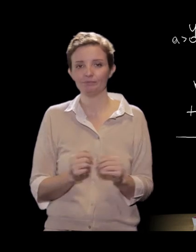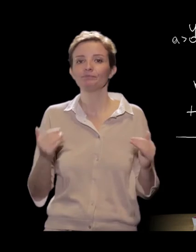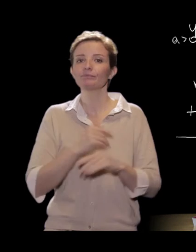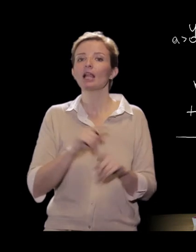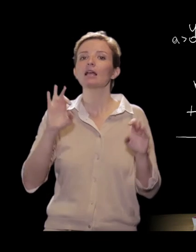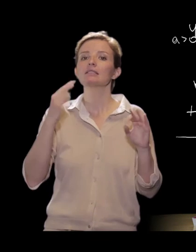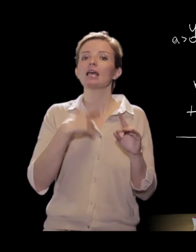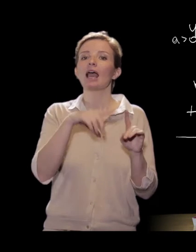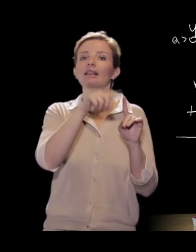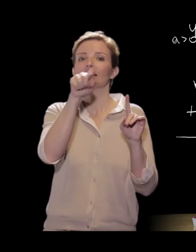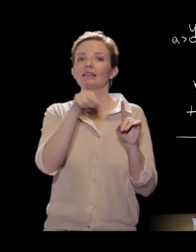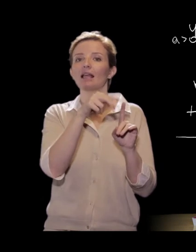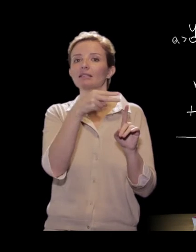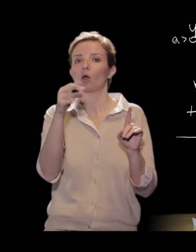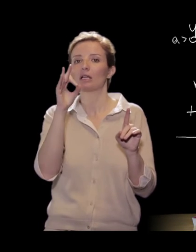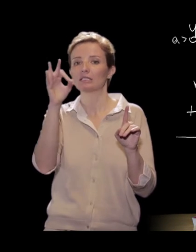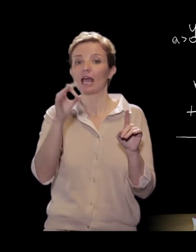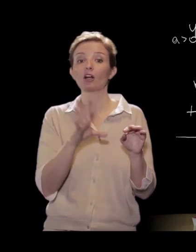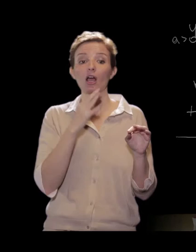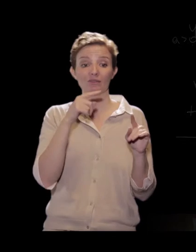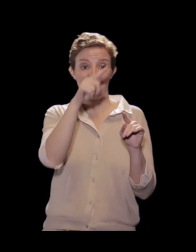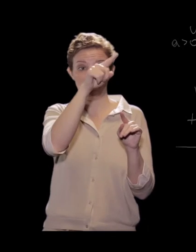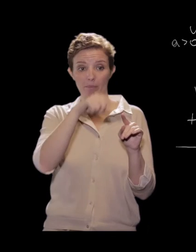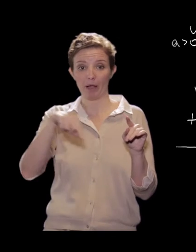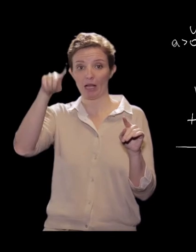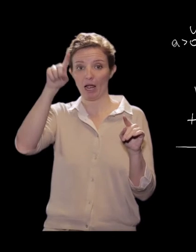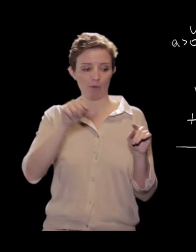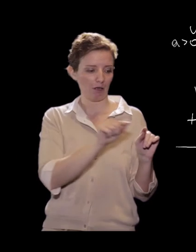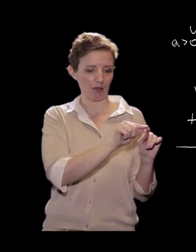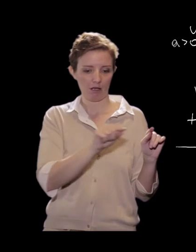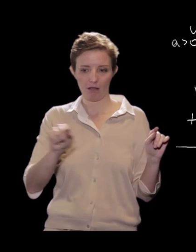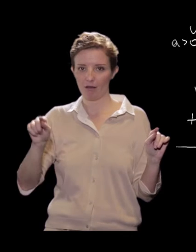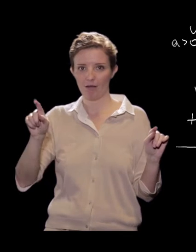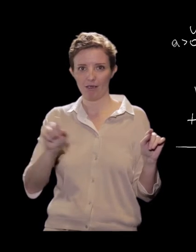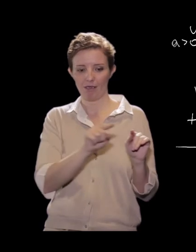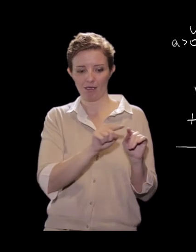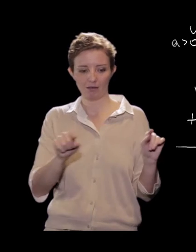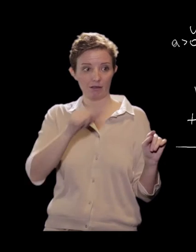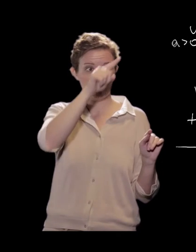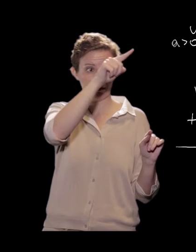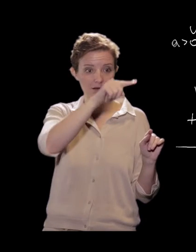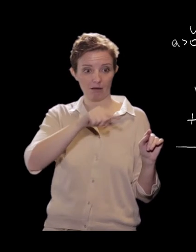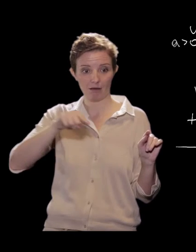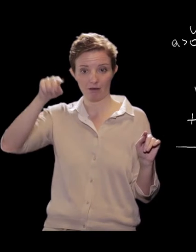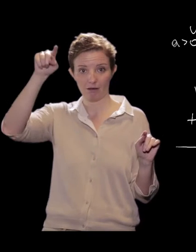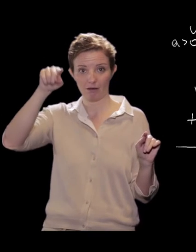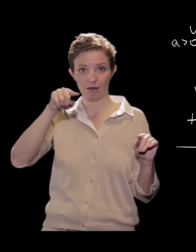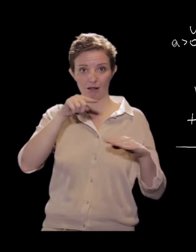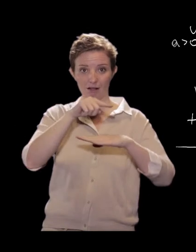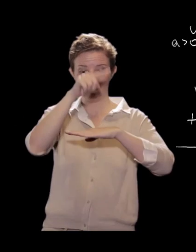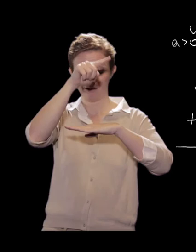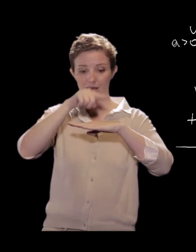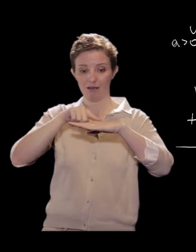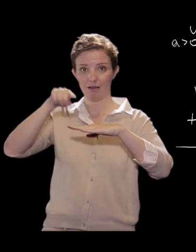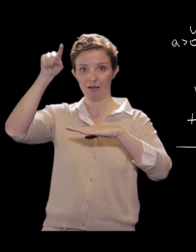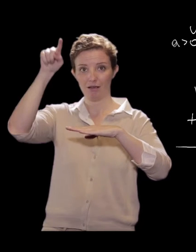Noi abbiamo che la nostra parabola è praticamente tangente all'asse delle x in corrispondenza del punto di coordin di ascissa